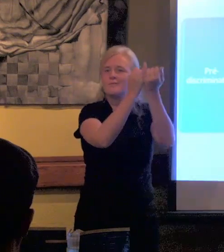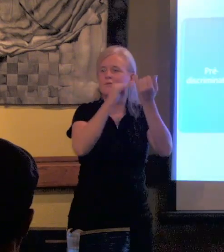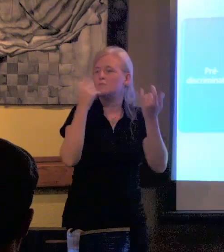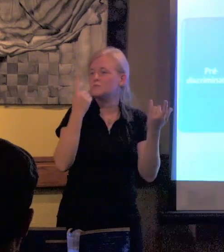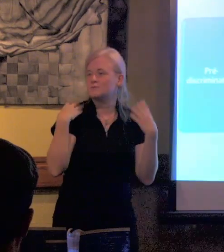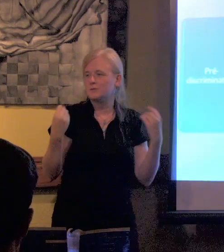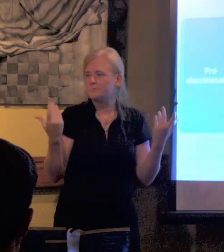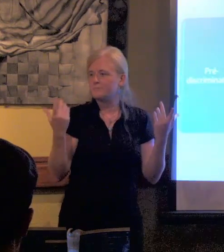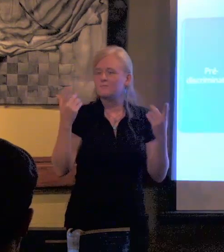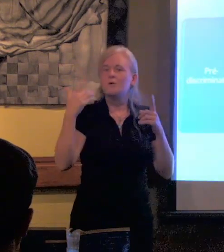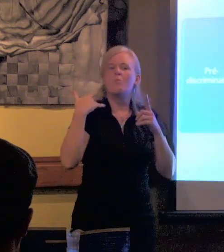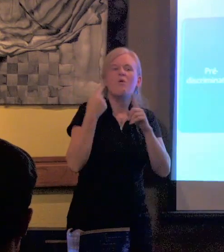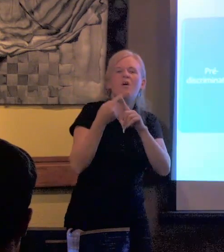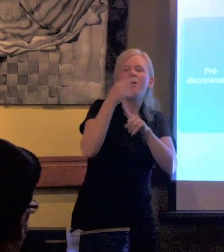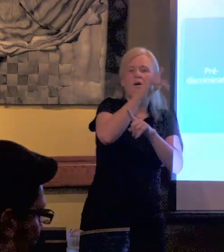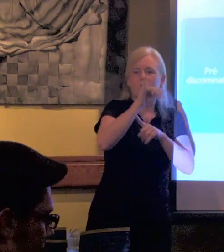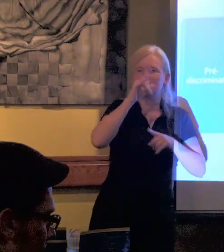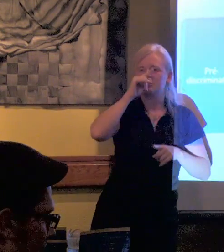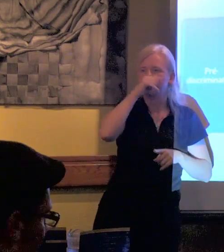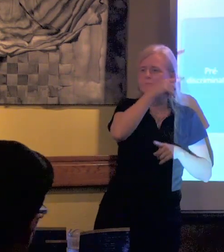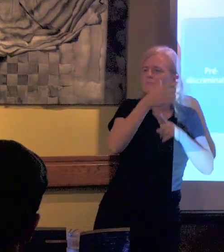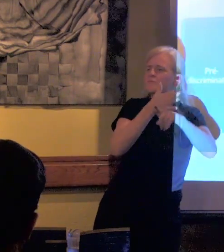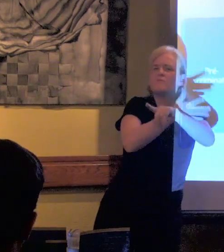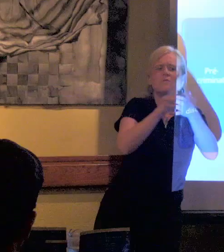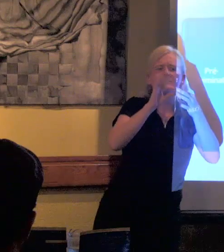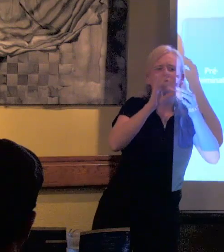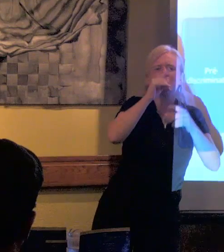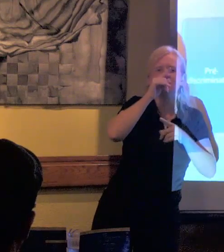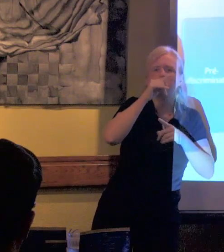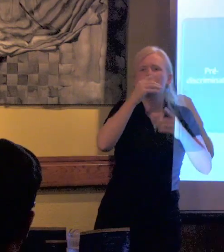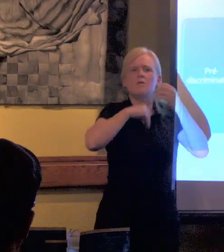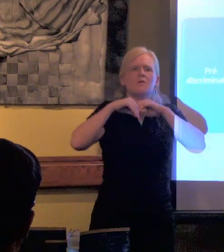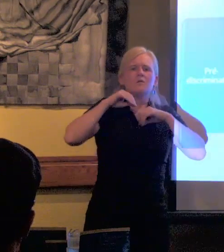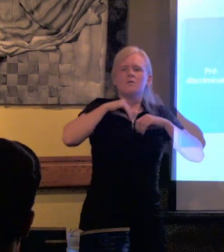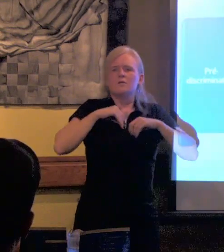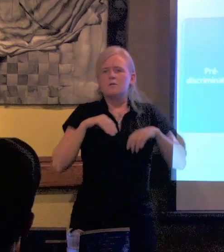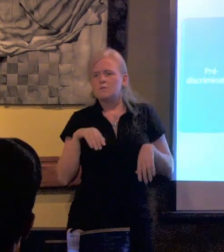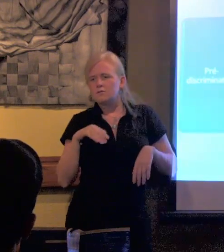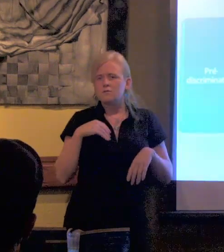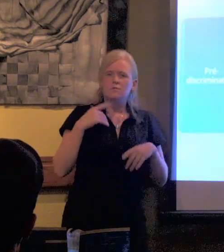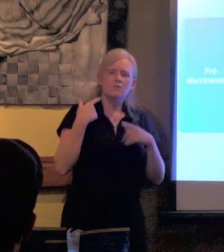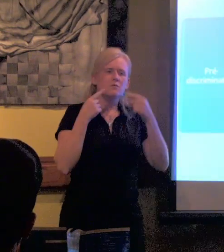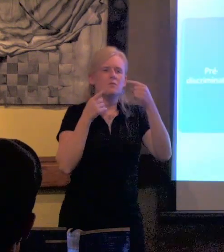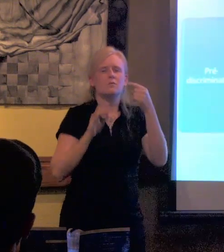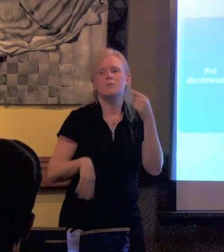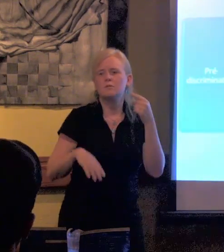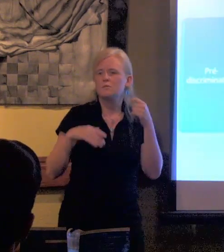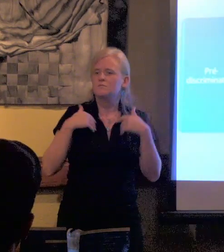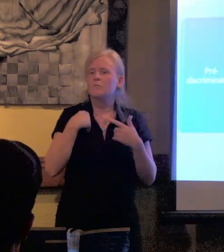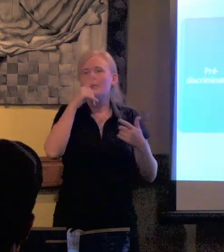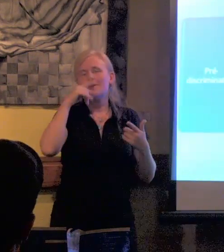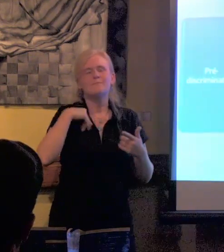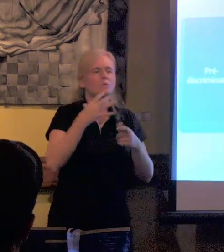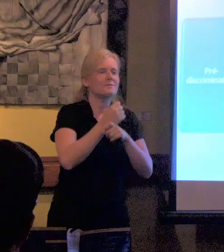pouvoir faire ce type de représentation-là. Et c'est pas toujours simple. Et on revient finalement à la question d'incapacitisme. C'est des choses que les personnes